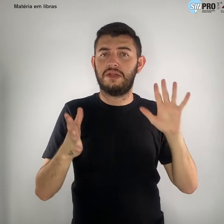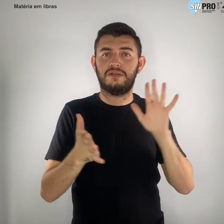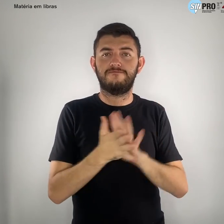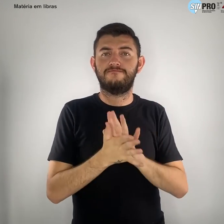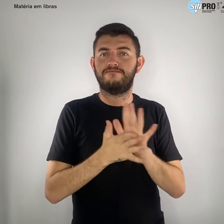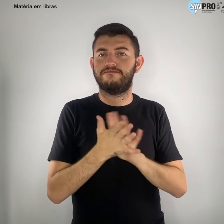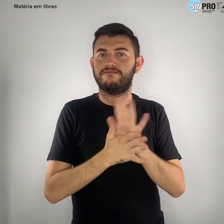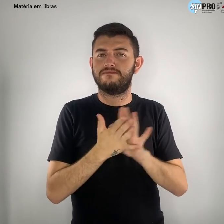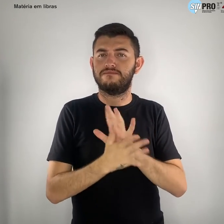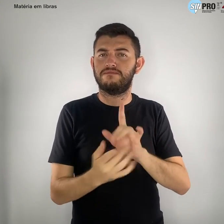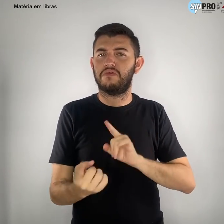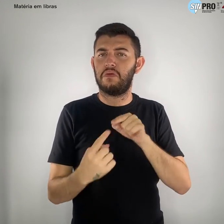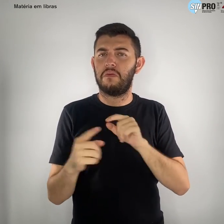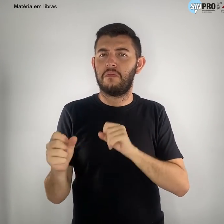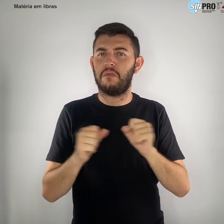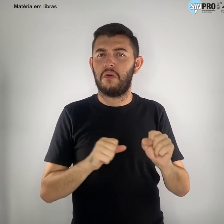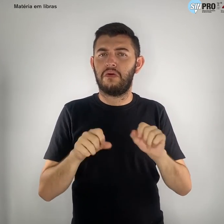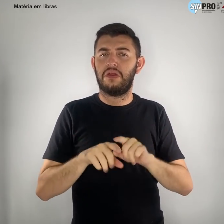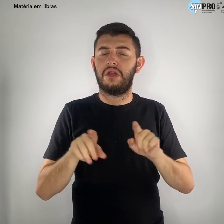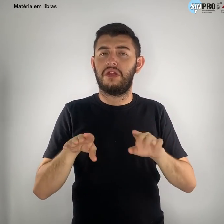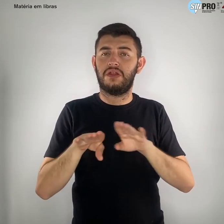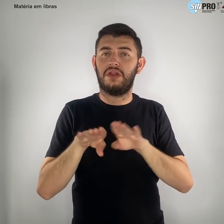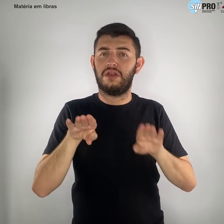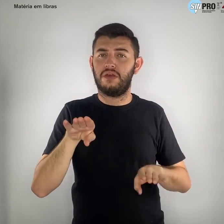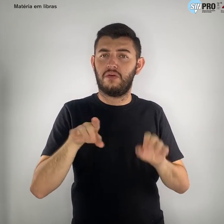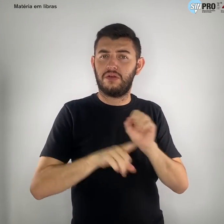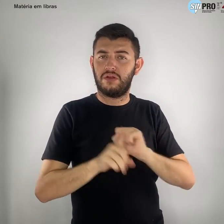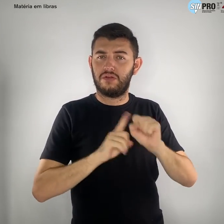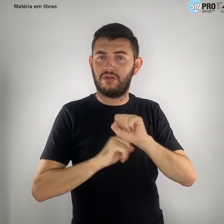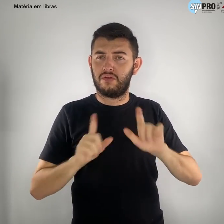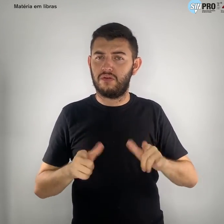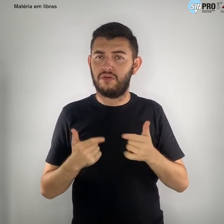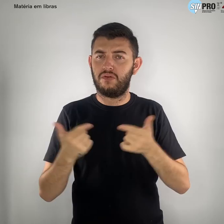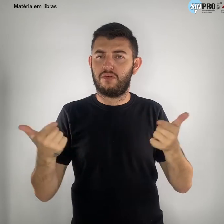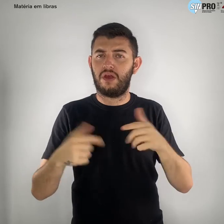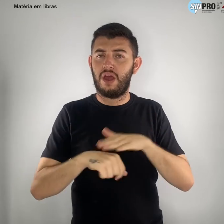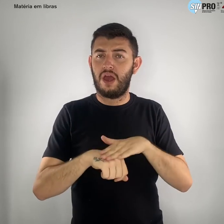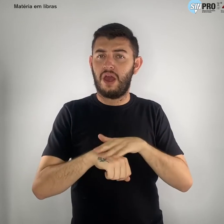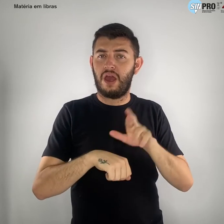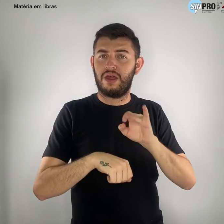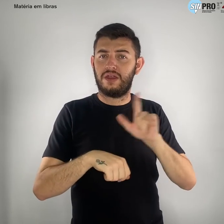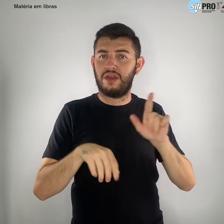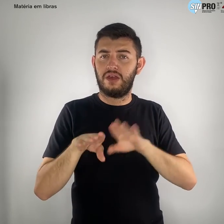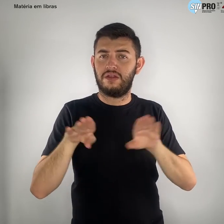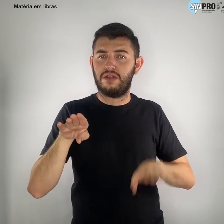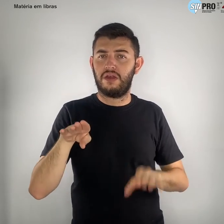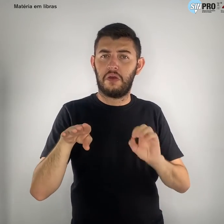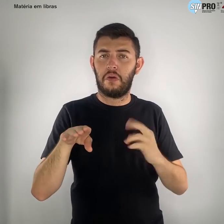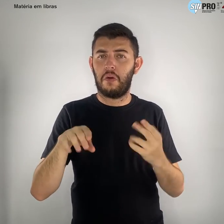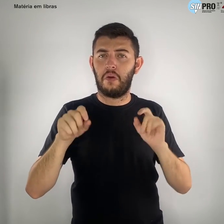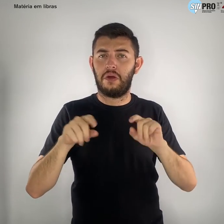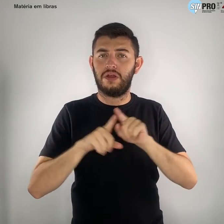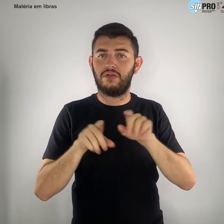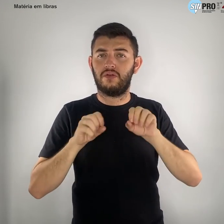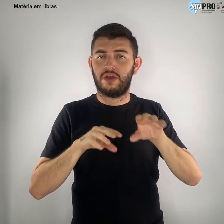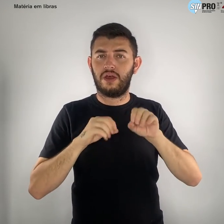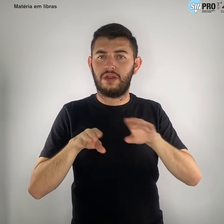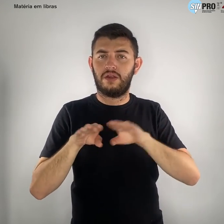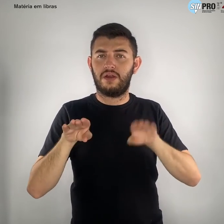enfrentarmos essas desigualdades sociais, raciais e educacionais que atingem a classe trabalhadora